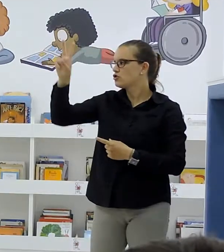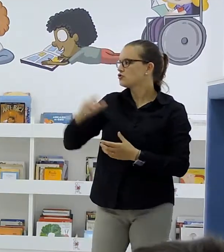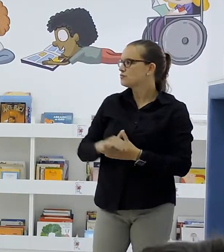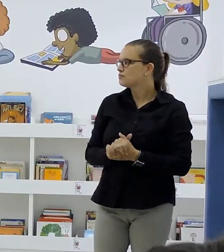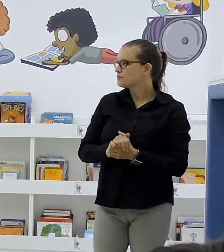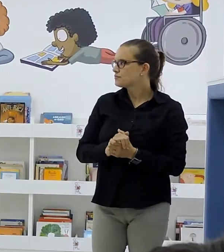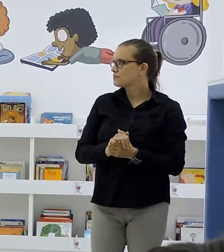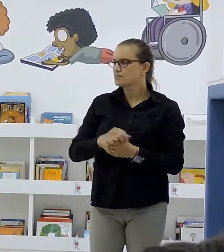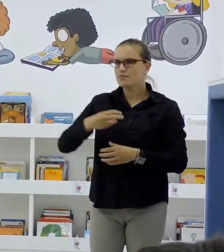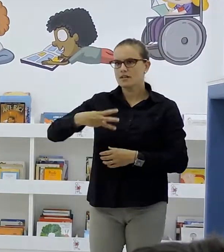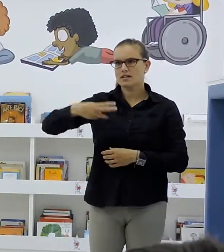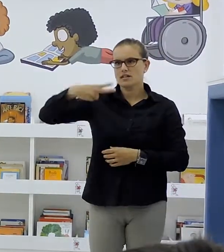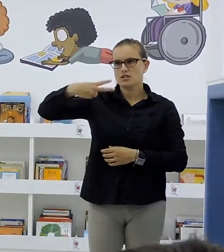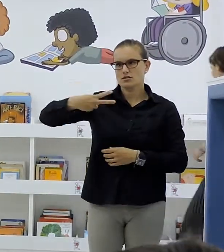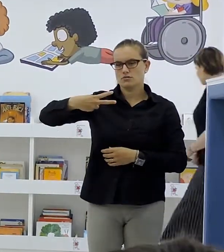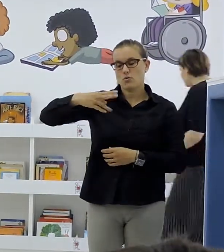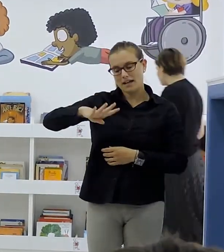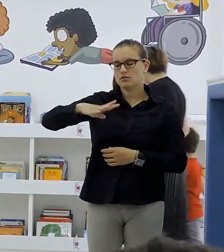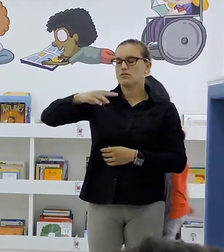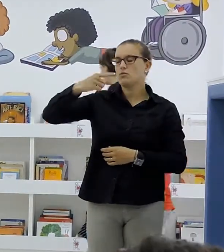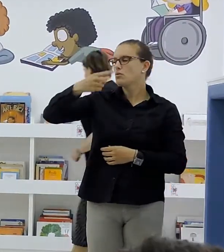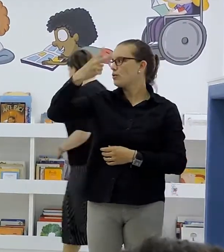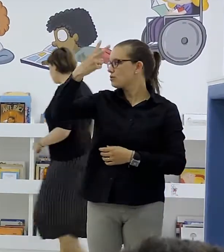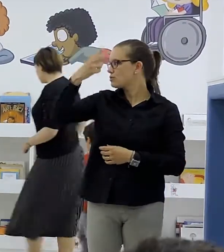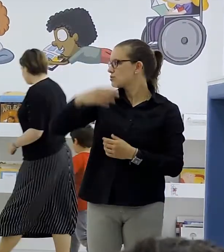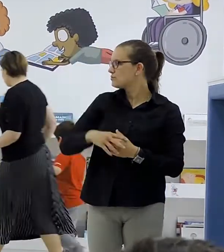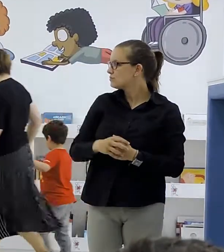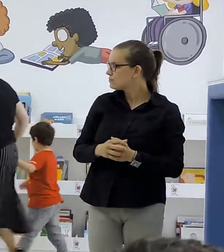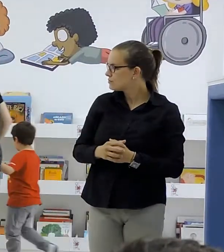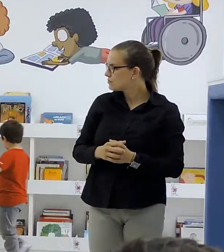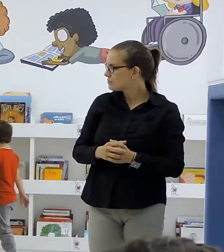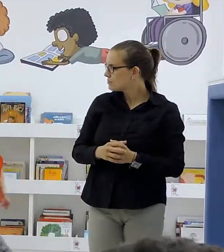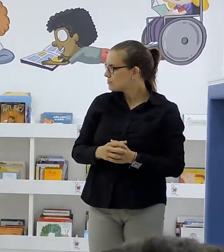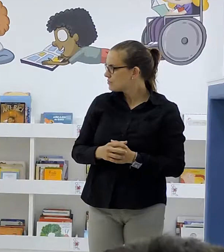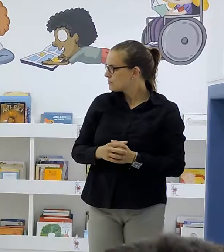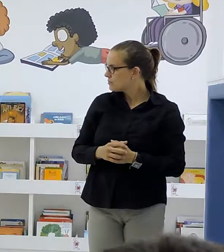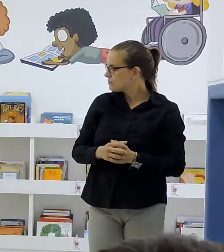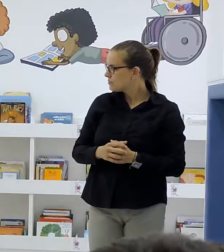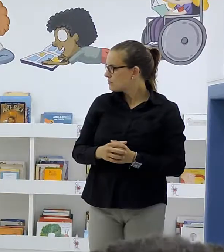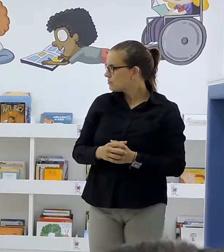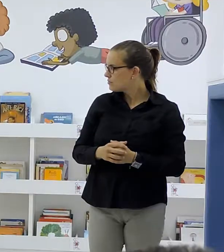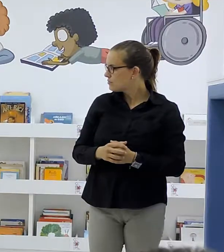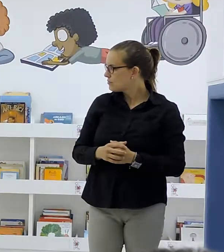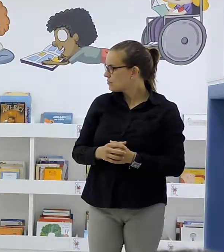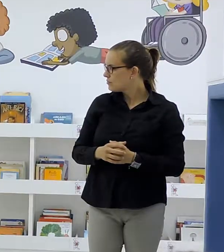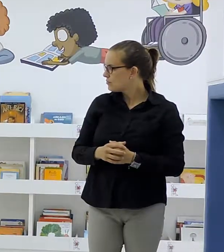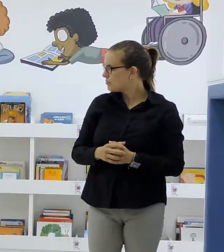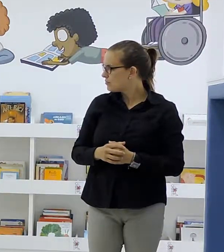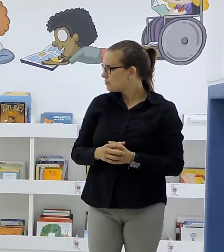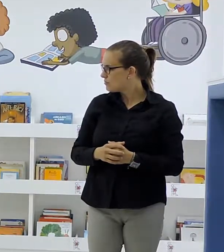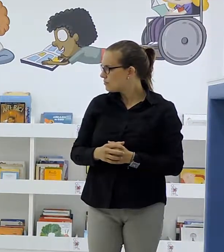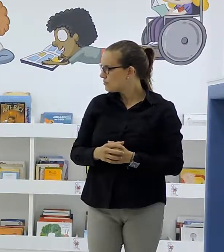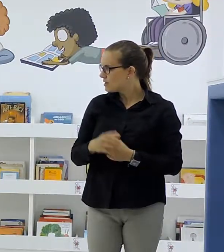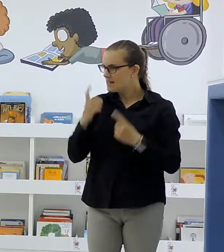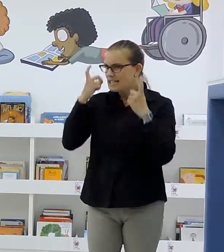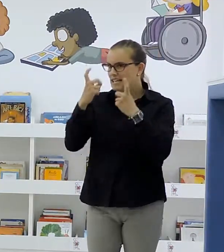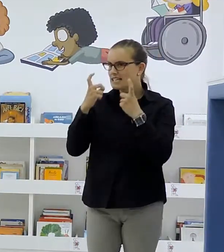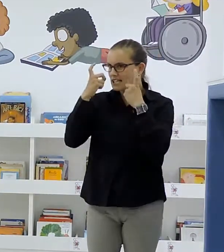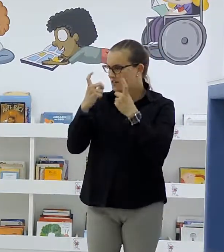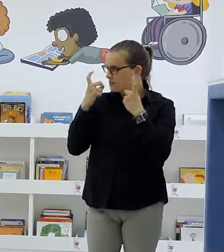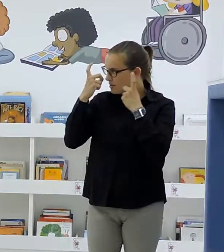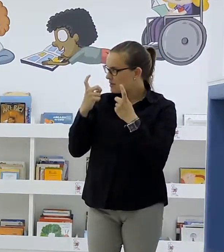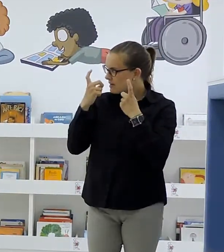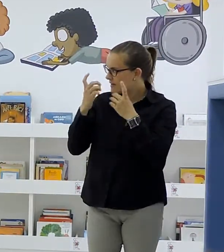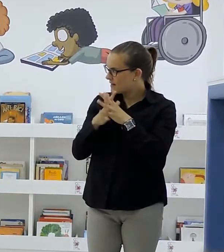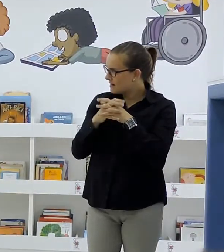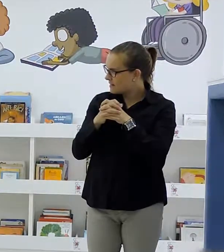El 2. 3, 4, 1, 2. 3, 4, 1, 2. Yo voy a intentar hacerlo de memoria sin mirar demasiado. 3, 4, 1, 2.